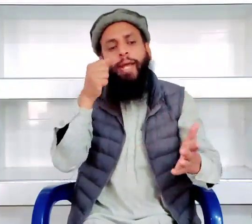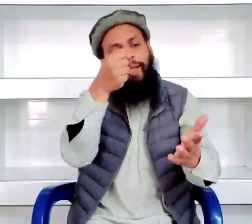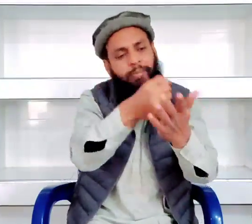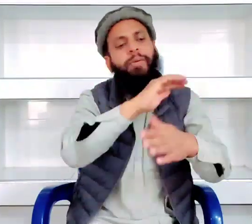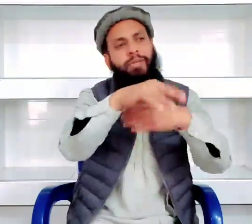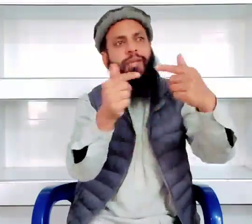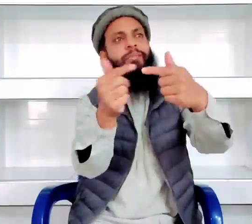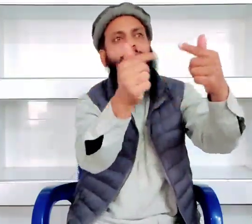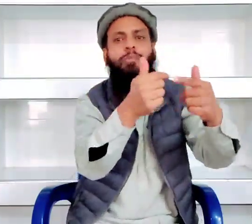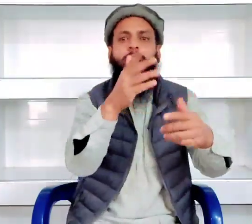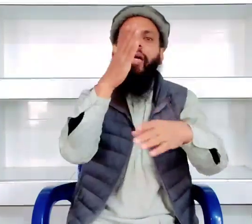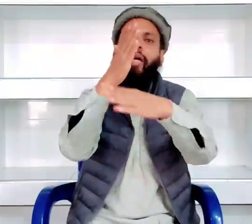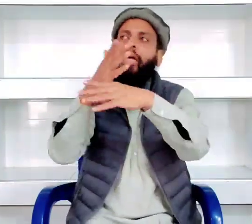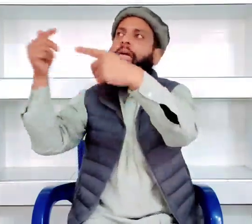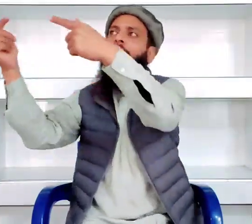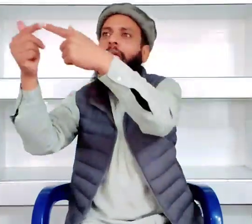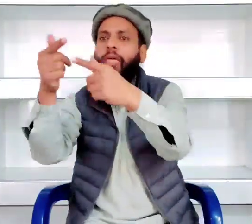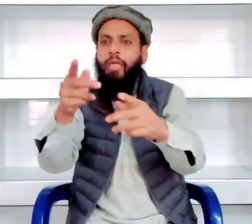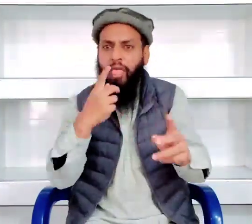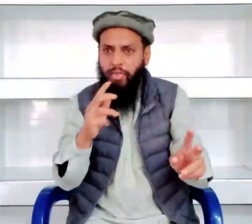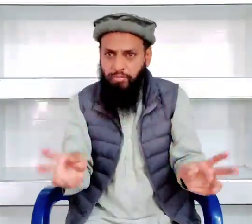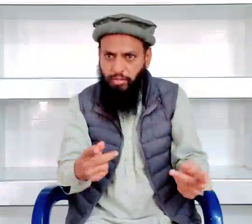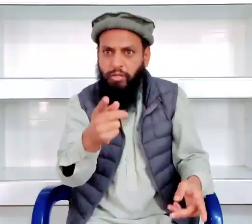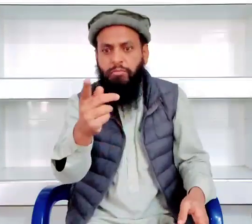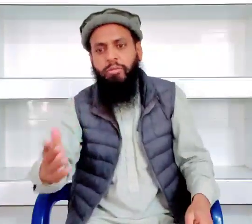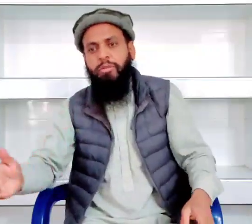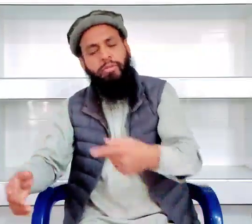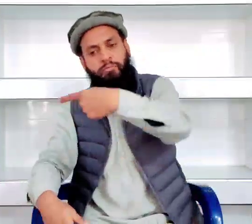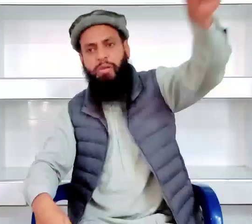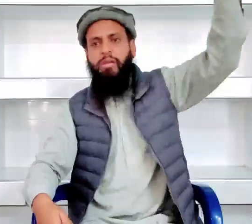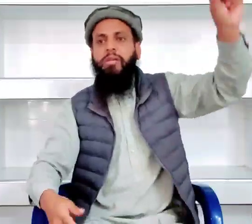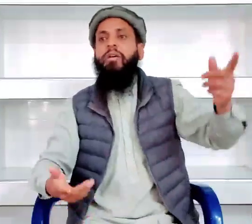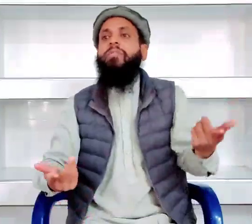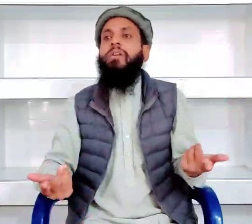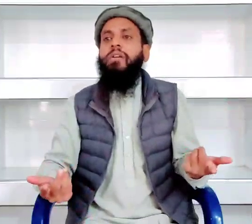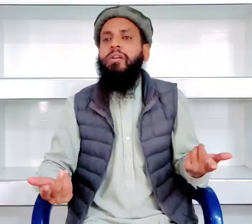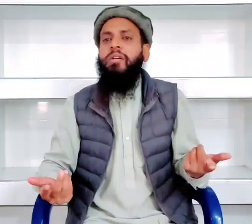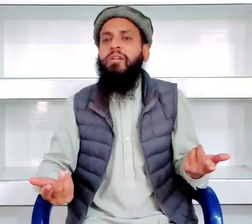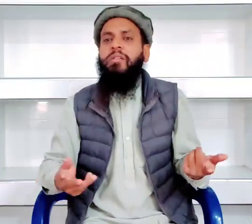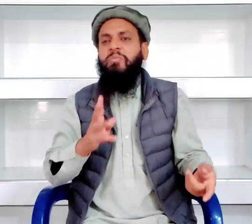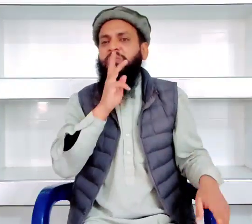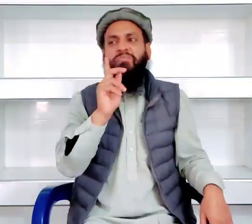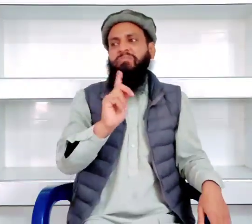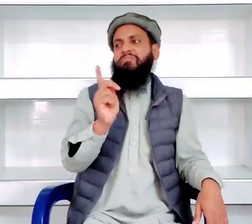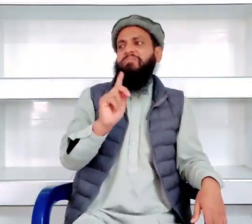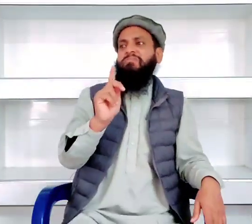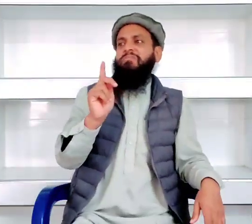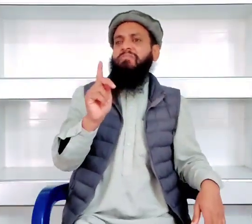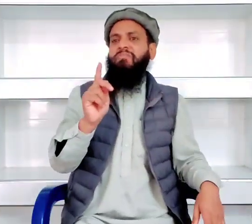ਲਾਹੌਰ ਪਹੁੰਚਣ ਤੋਂ ਪਹਿਲਾਂ ਮੰਡੀ ਚ ਆਉਣ ਤੋਂ ਪਹਿਲਾਂ ਹੀ ਉਹਨਾਂ ਦੀ ਖਬਰ ਹੋਣ ਤੋਂ ਪਹਿਲਾਂ ਮਿਲ ਲਈ ਉਹਨਾਂ ਕੋਲੋਂ ਸੌਦਾ ਖਰੀਦ ਲਿਆ ਤਾਂ ਕਿ ਉਹਨਾਂ